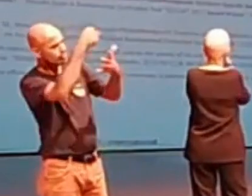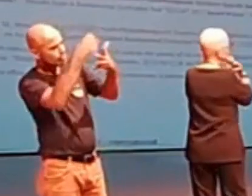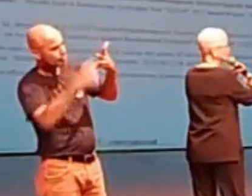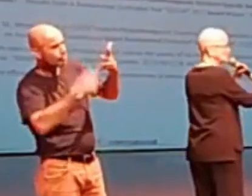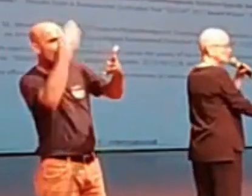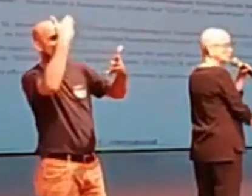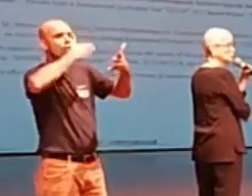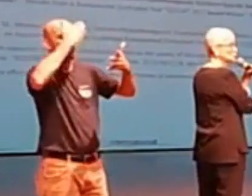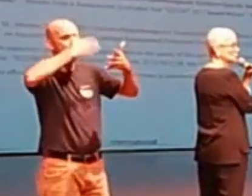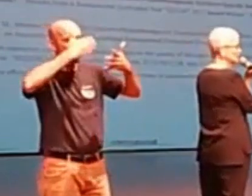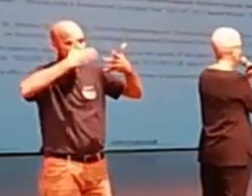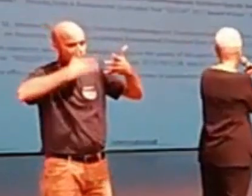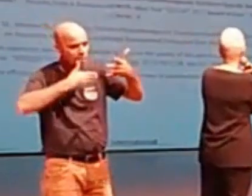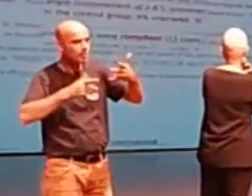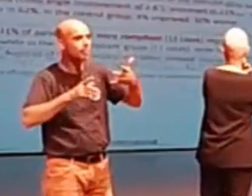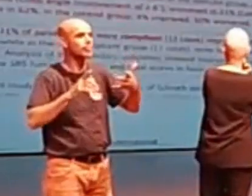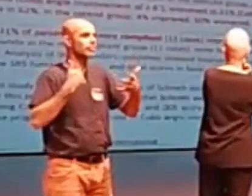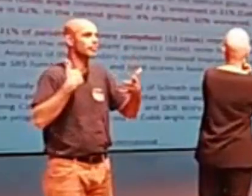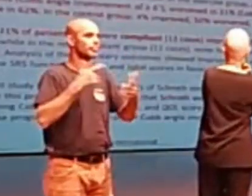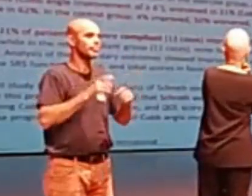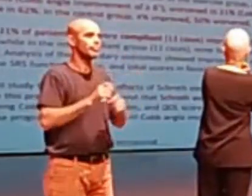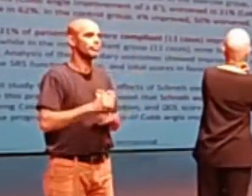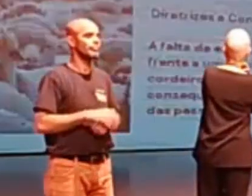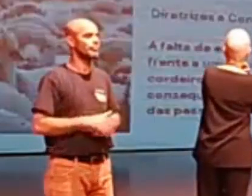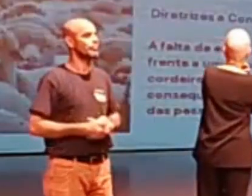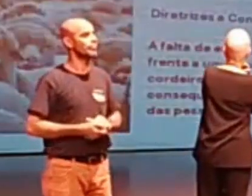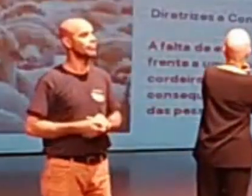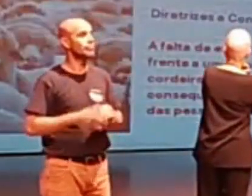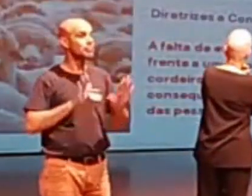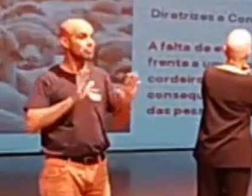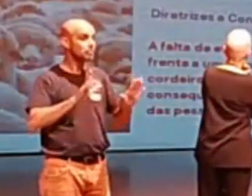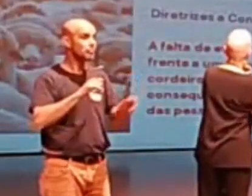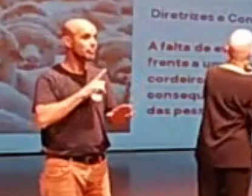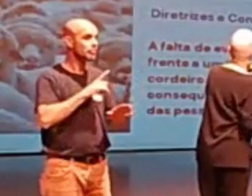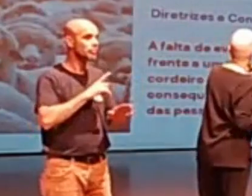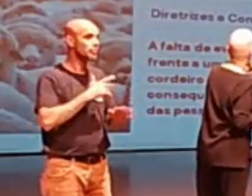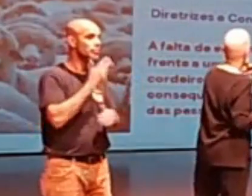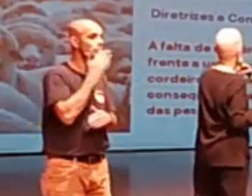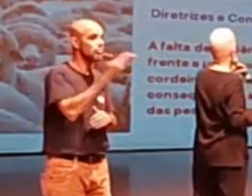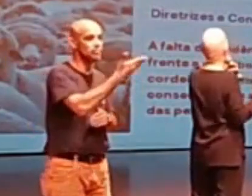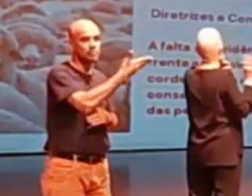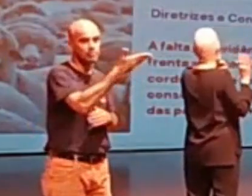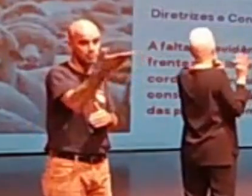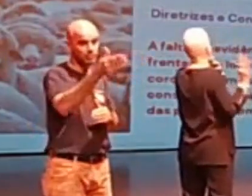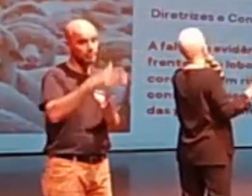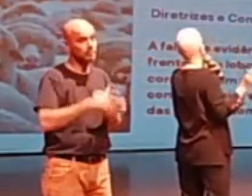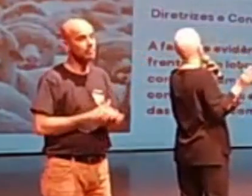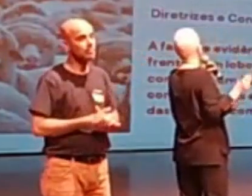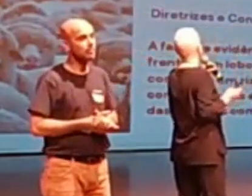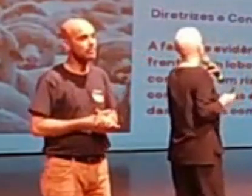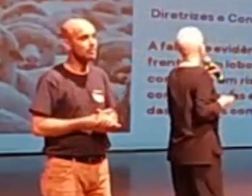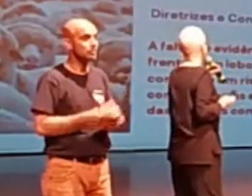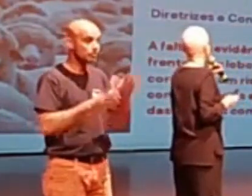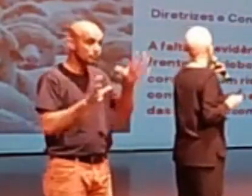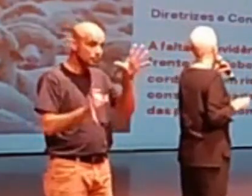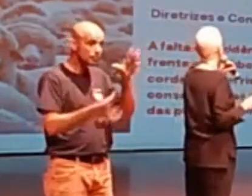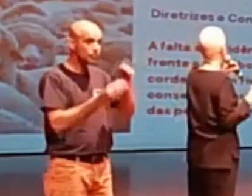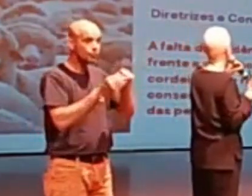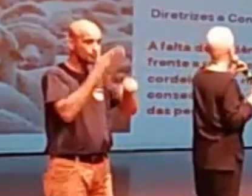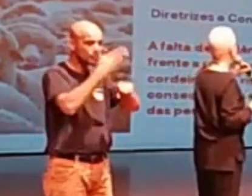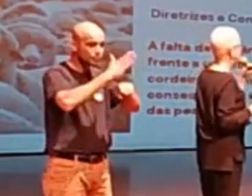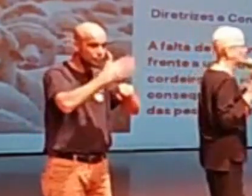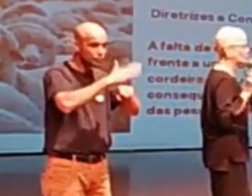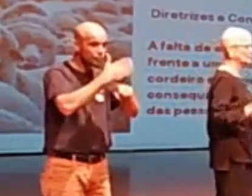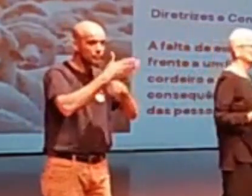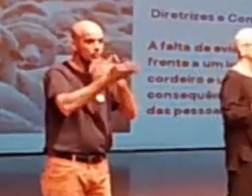com ele, inclusive nos estudos randomizados. Mas o que eu quero pedir para você é, resumo, práticas